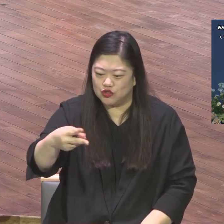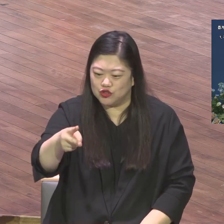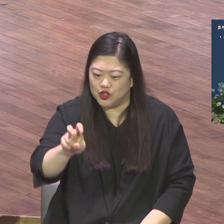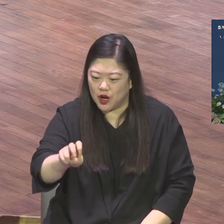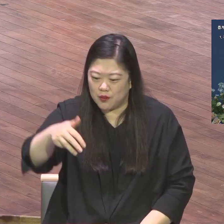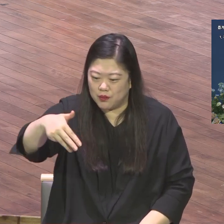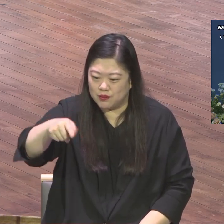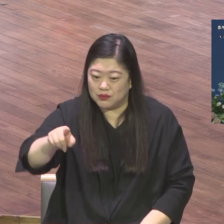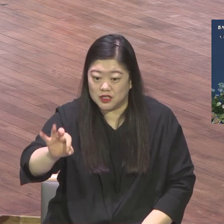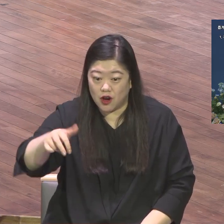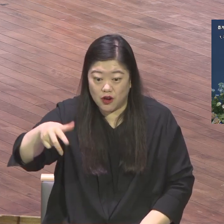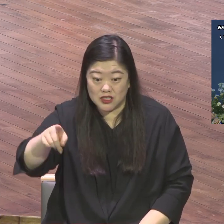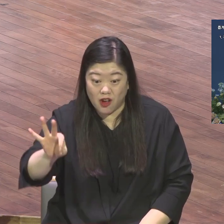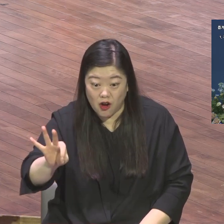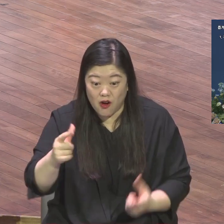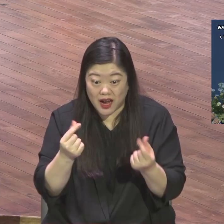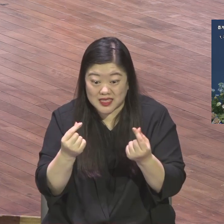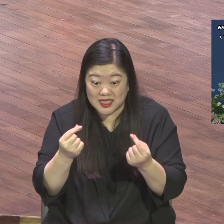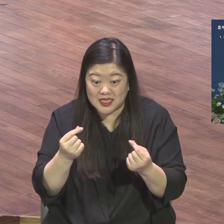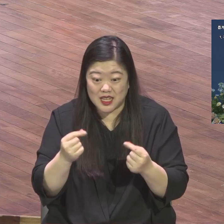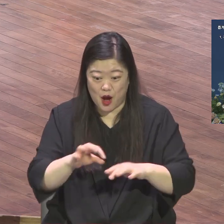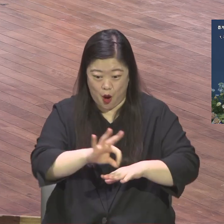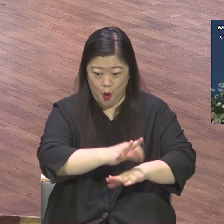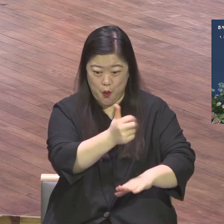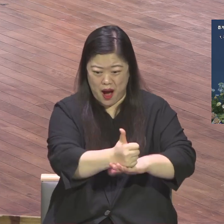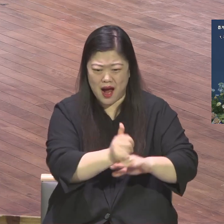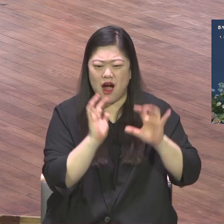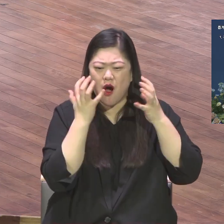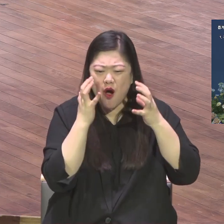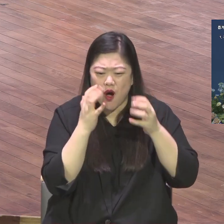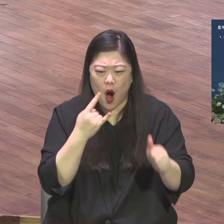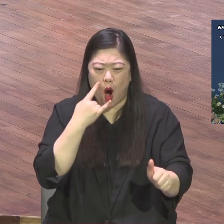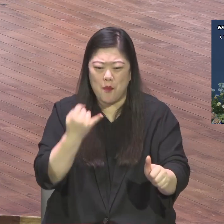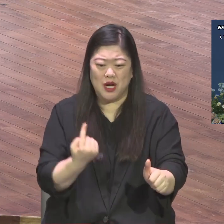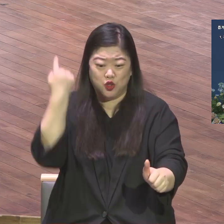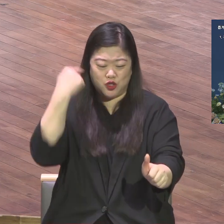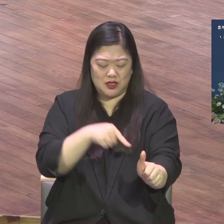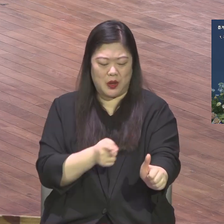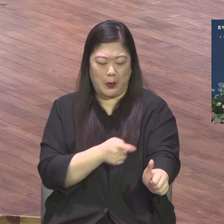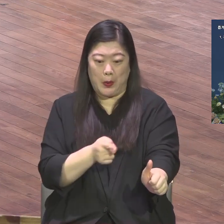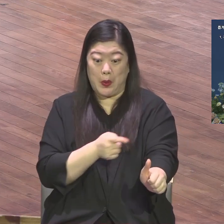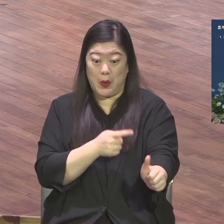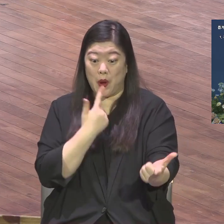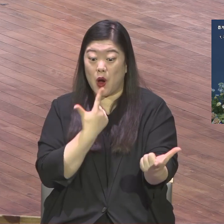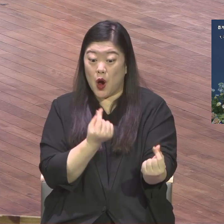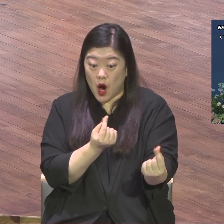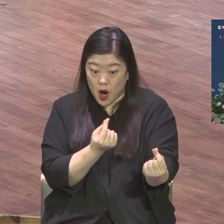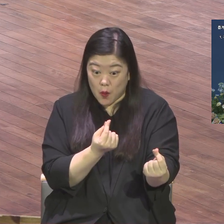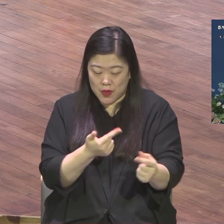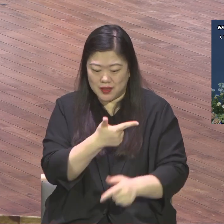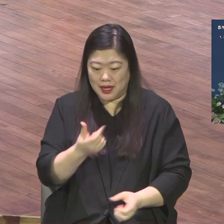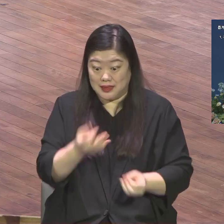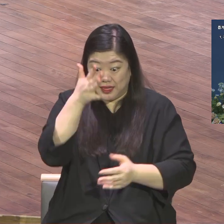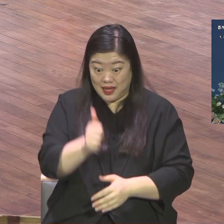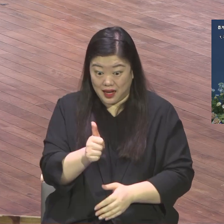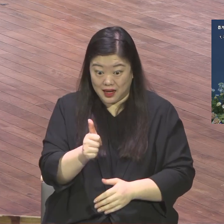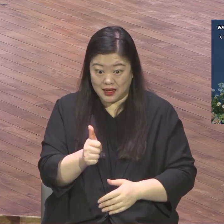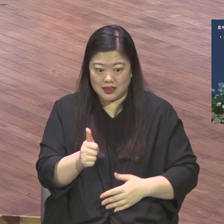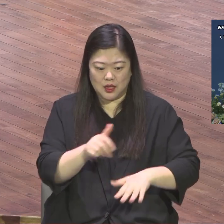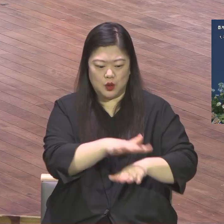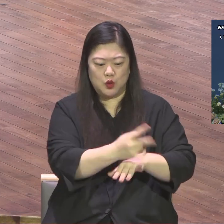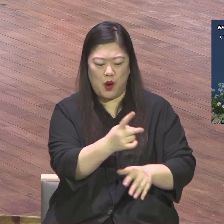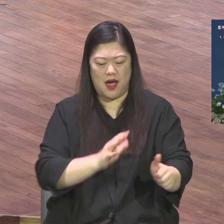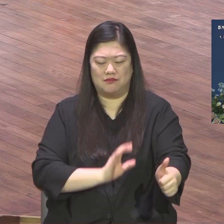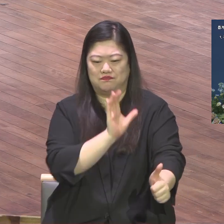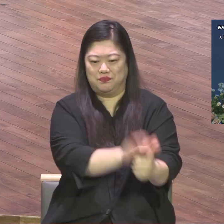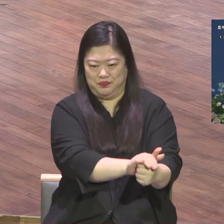본문의 성전 맡은 자는 성전의 경비대장입니다. 이 대장인데 이 사람은 대제사장이어서 유대교 서열 2위의